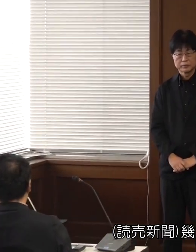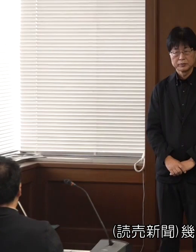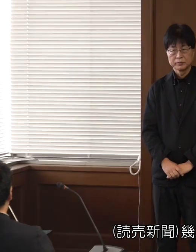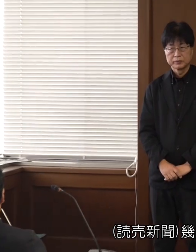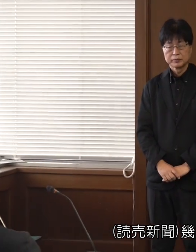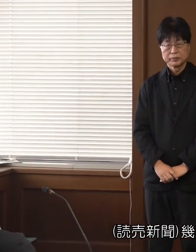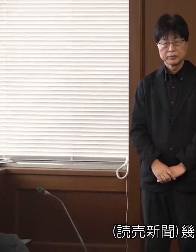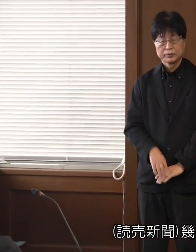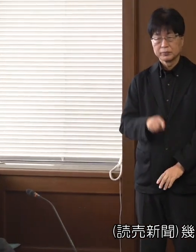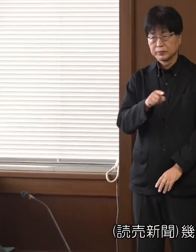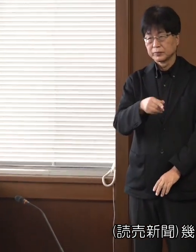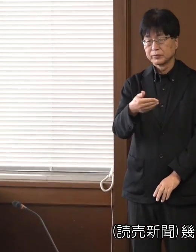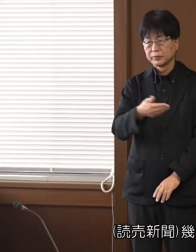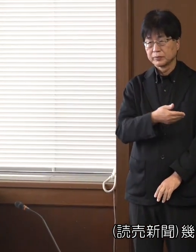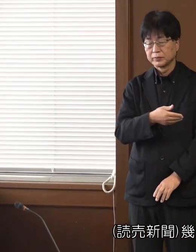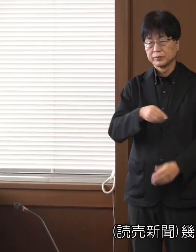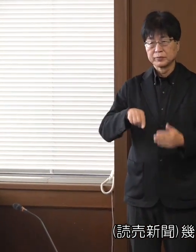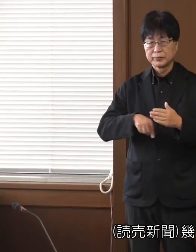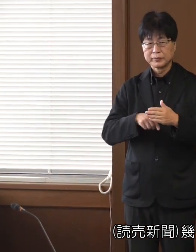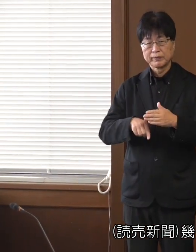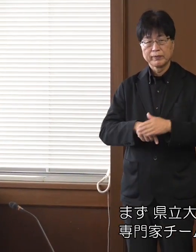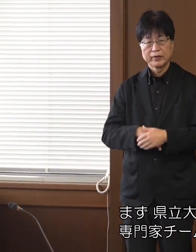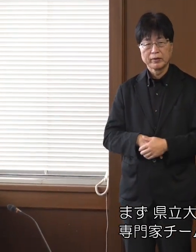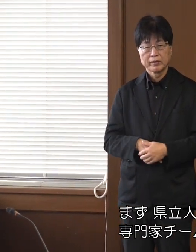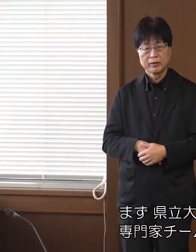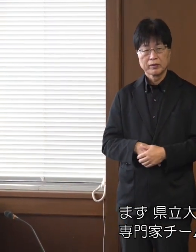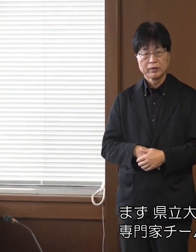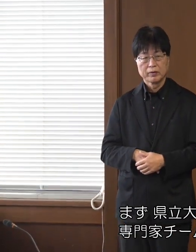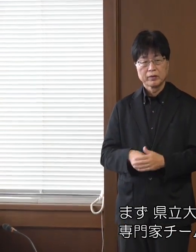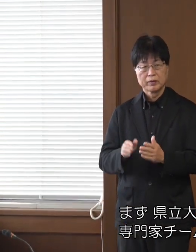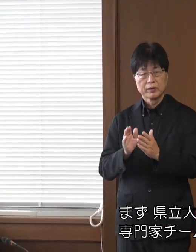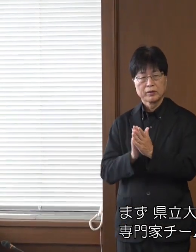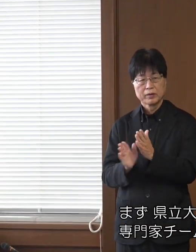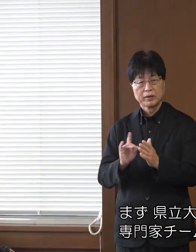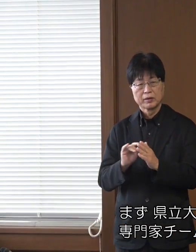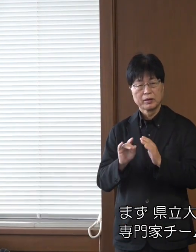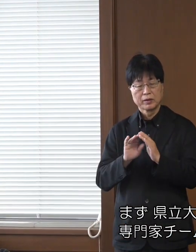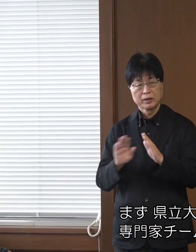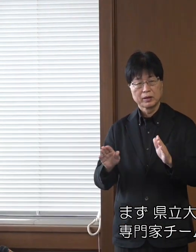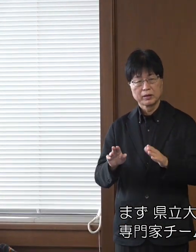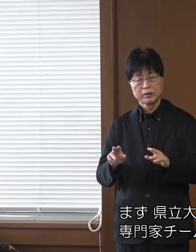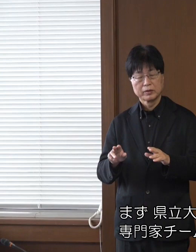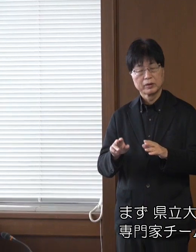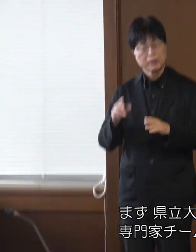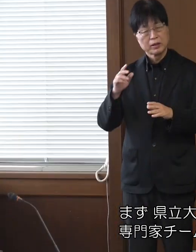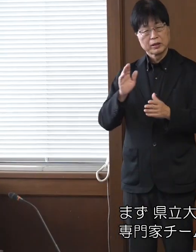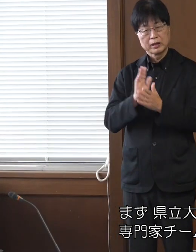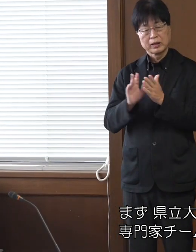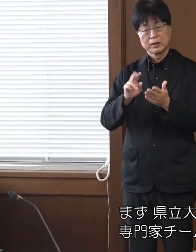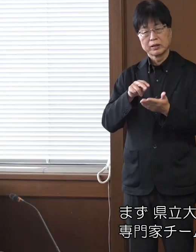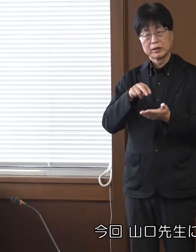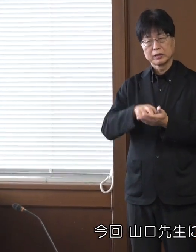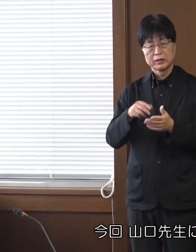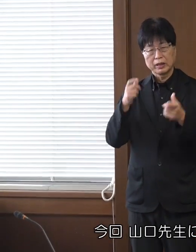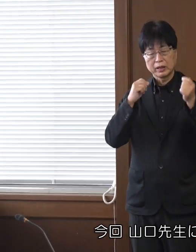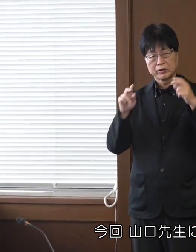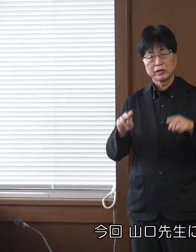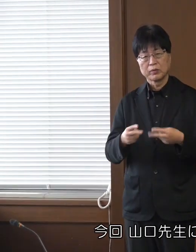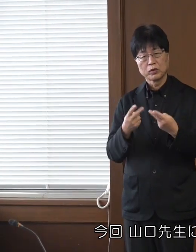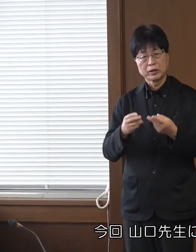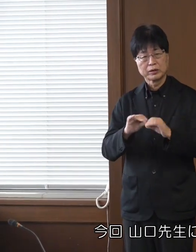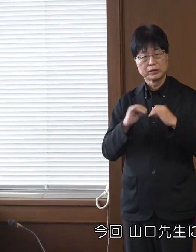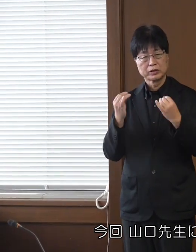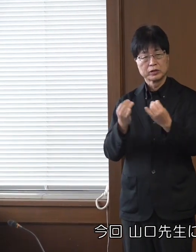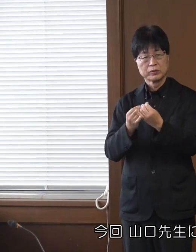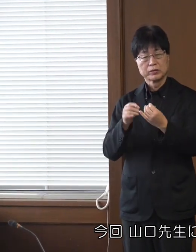聞からいくつか質問させてください。まず県立大学の専門家チームの関係なんですけれども、今回山口先